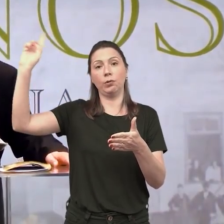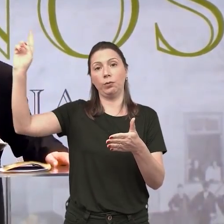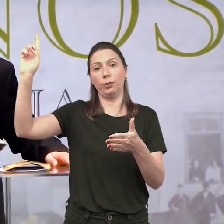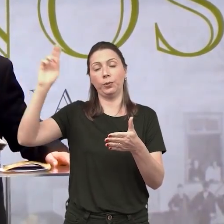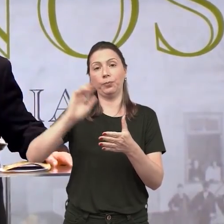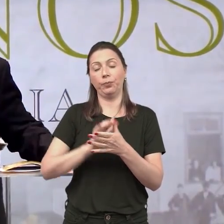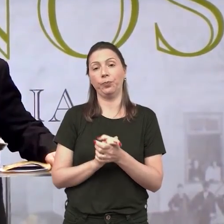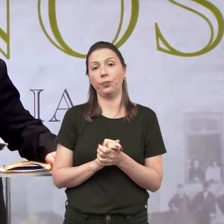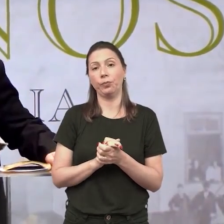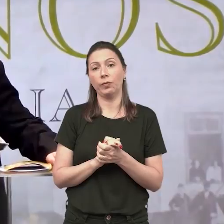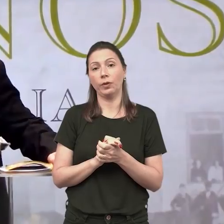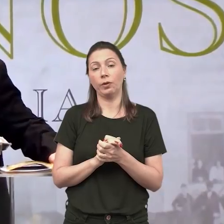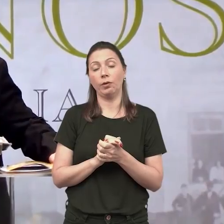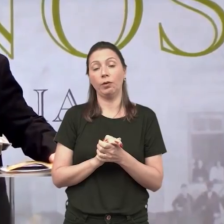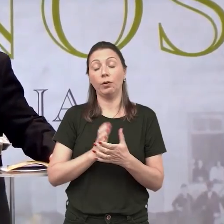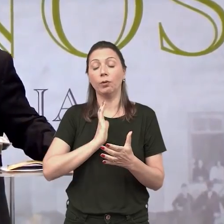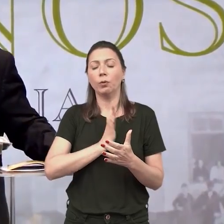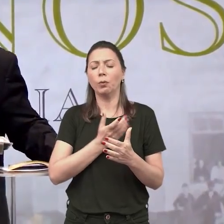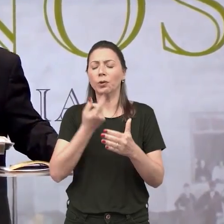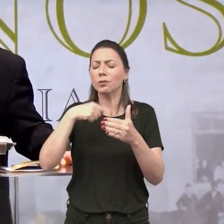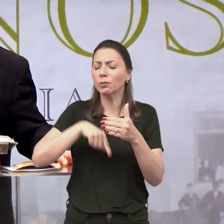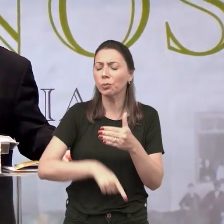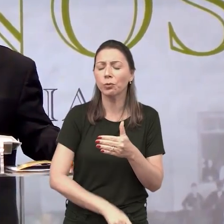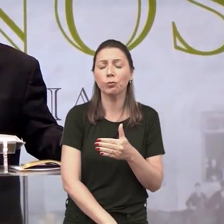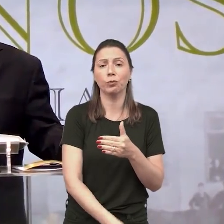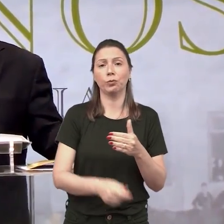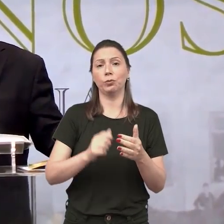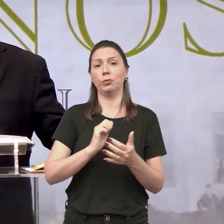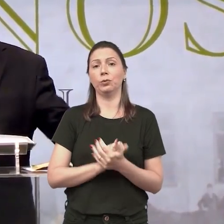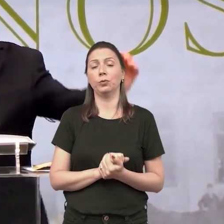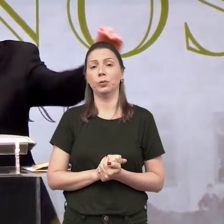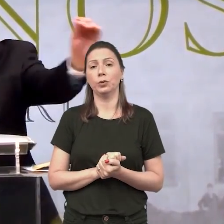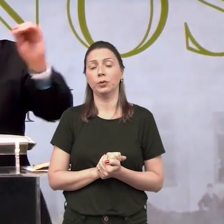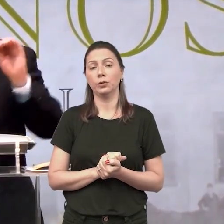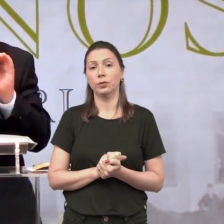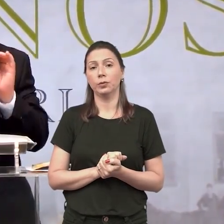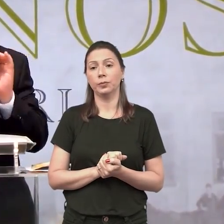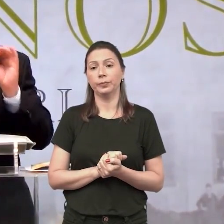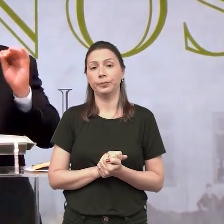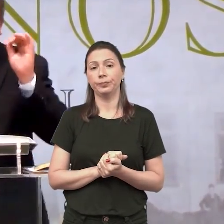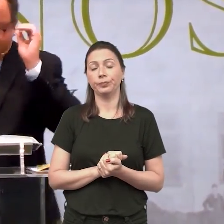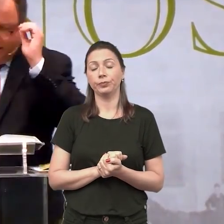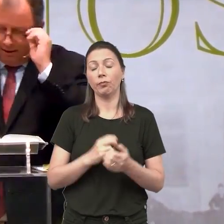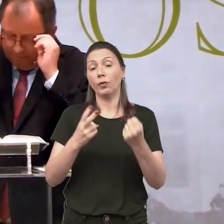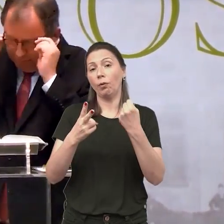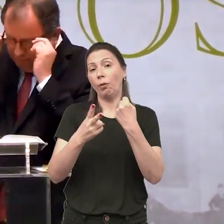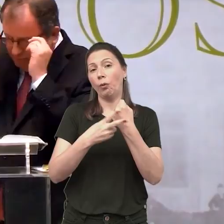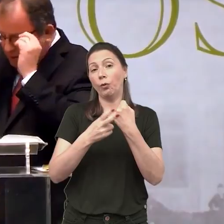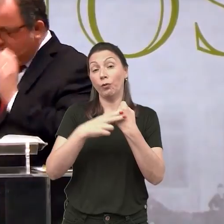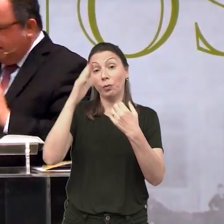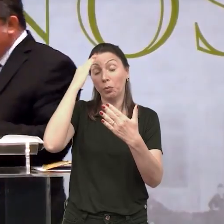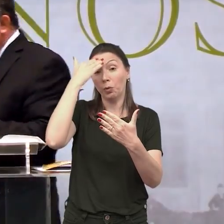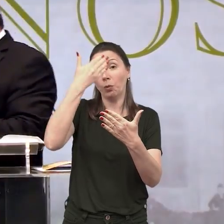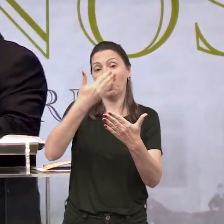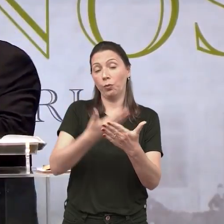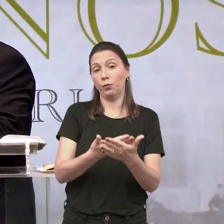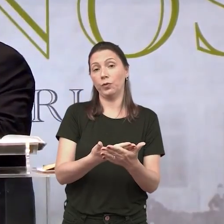de todo o teu coração. O verbo confiar aqui